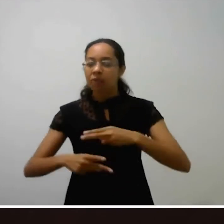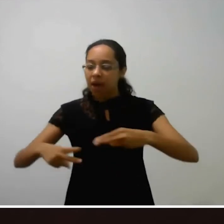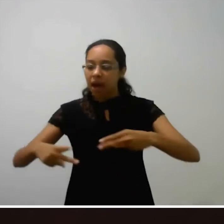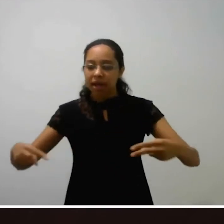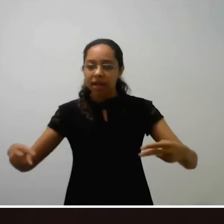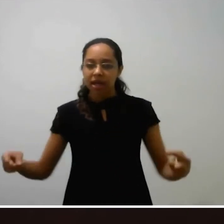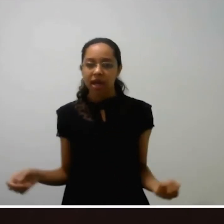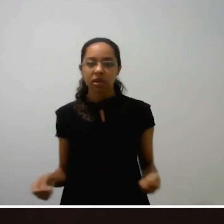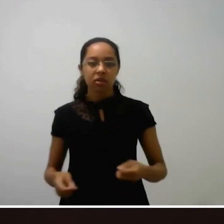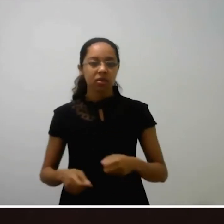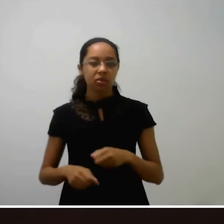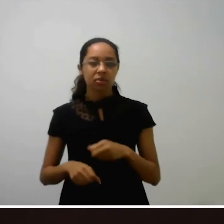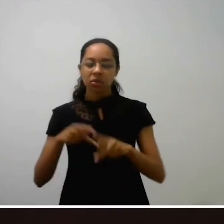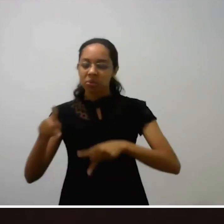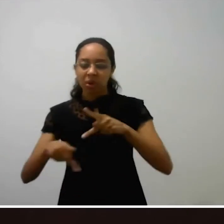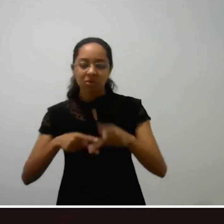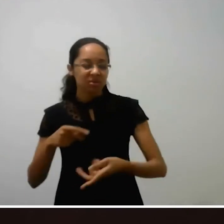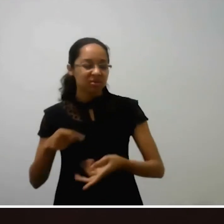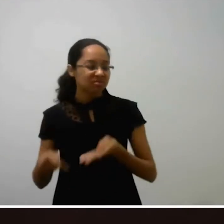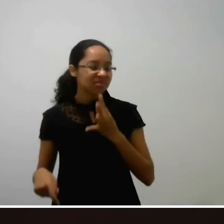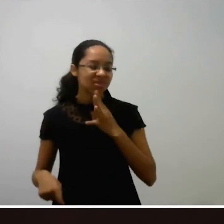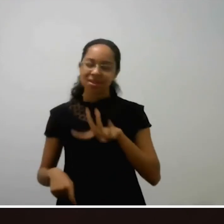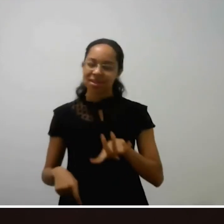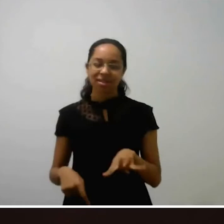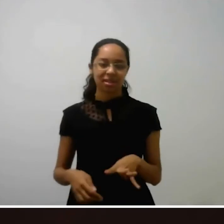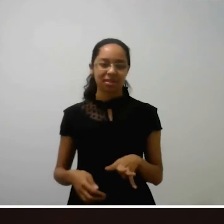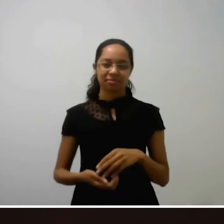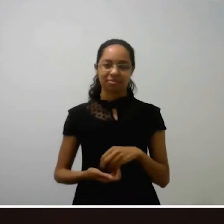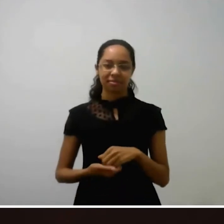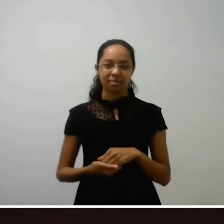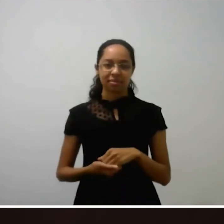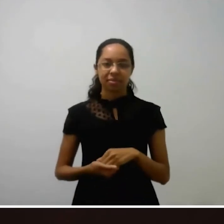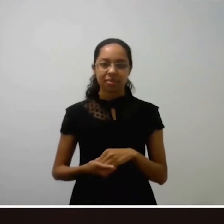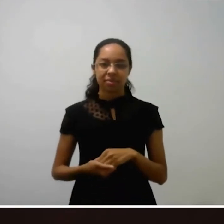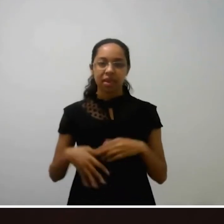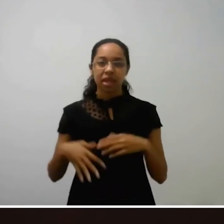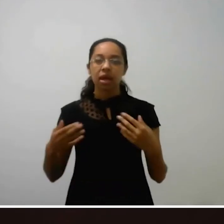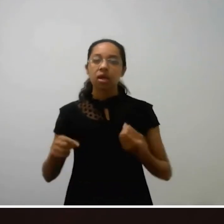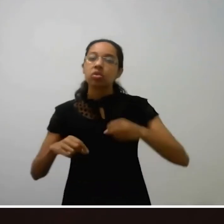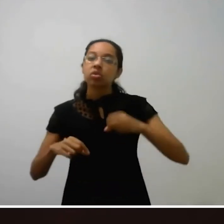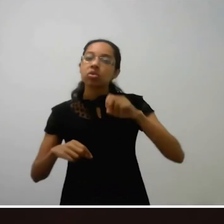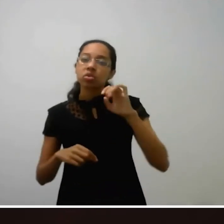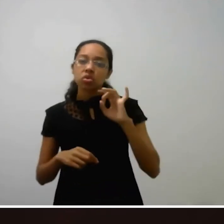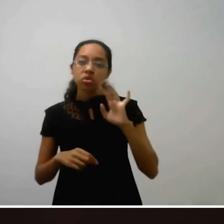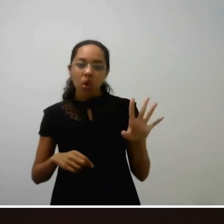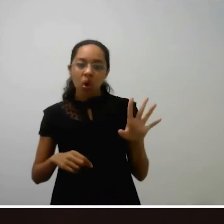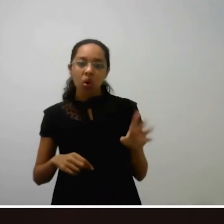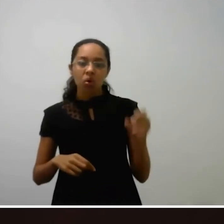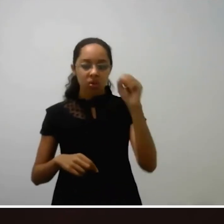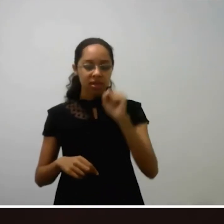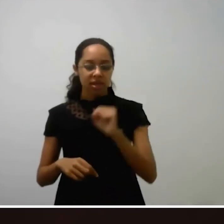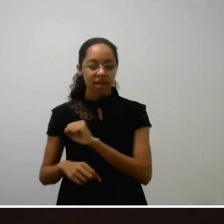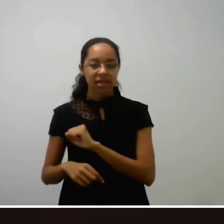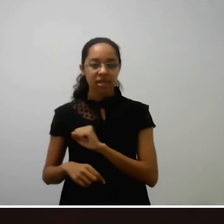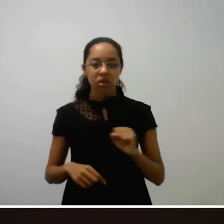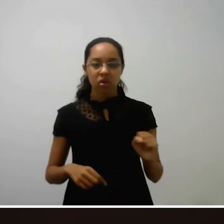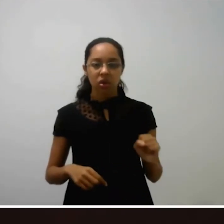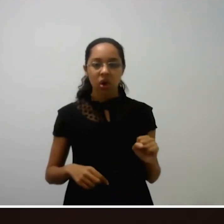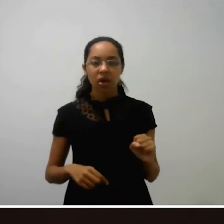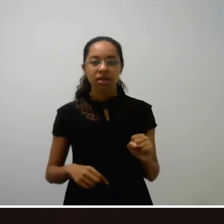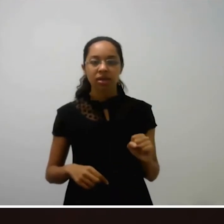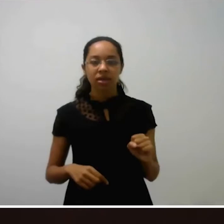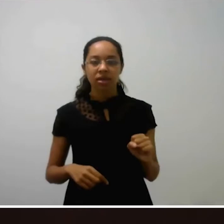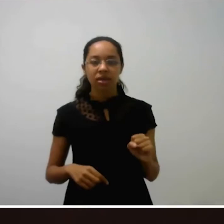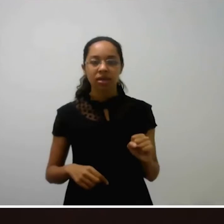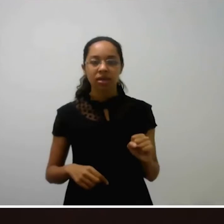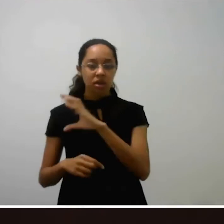acesso à Bíblia. Então, somente aqueles sacerdotes que estudaram latim podiam ter acesso à Bíblia. Irmão,